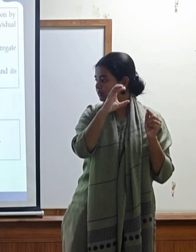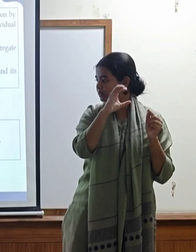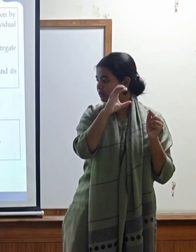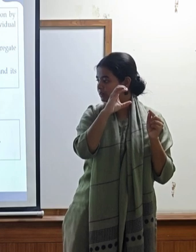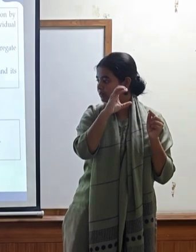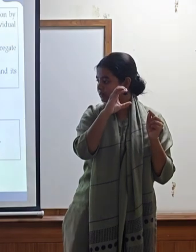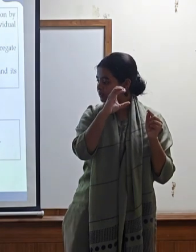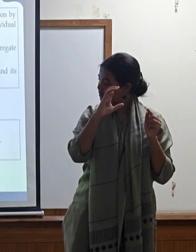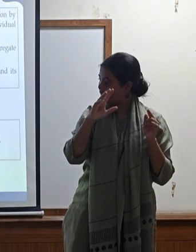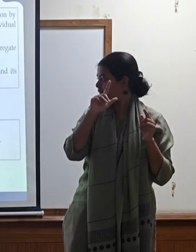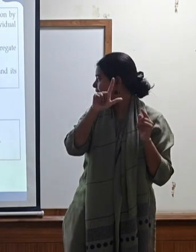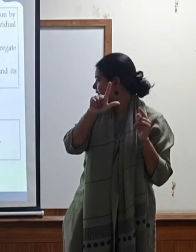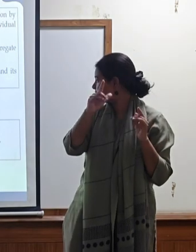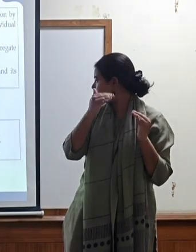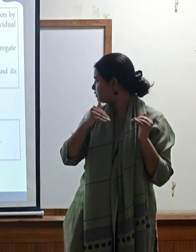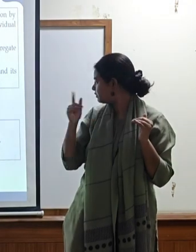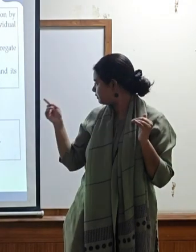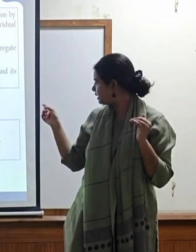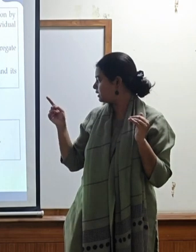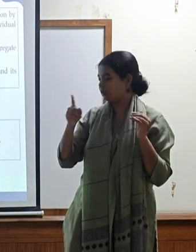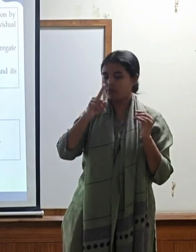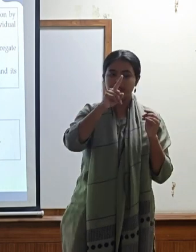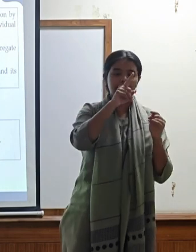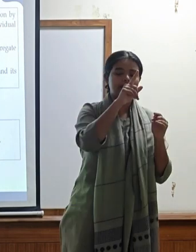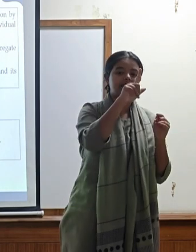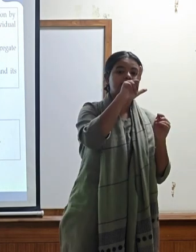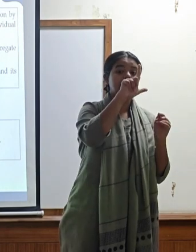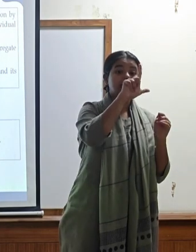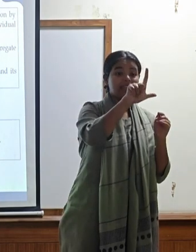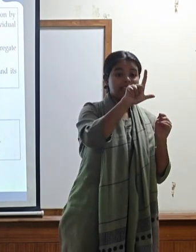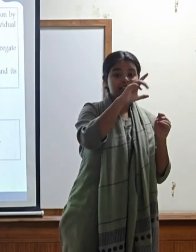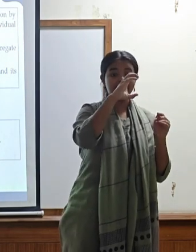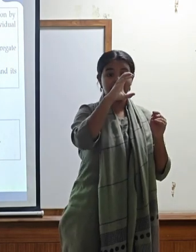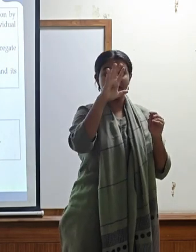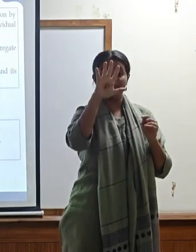LC इज लाइफ साइकिल। हाँ, LC50 और